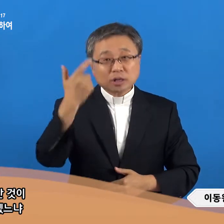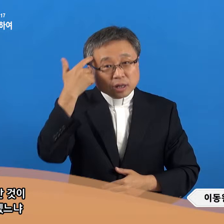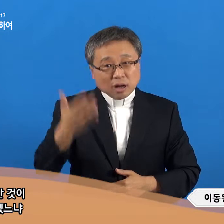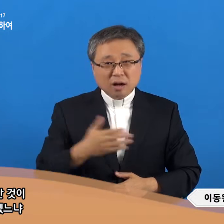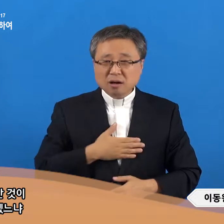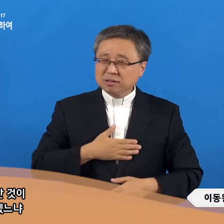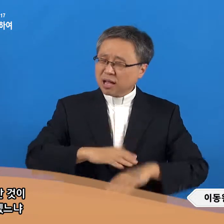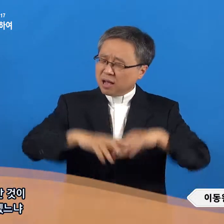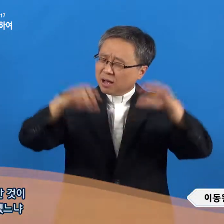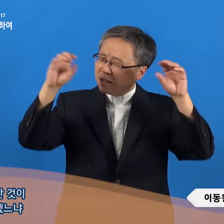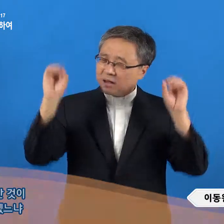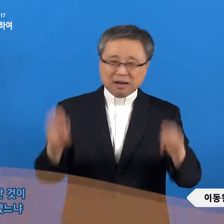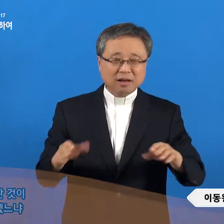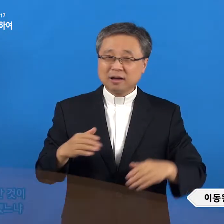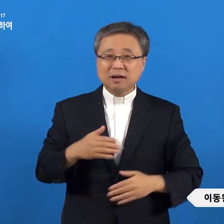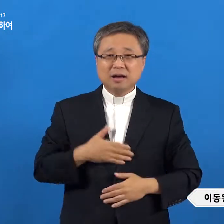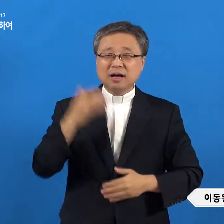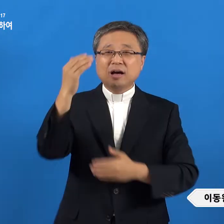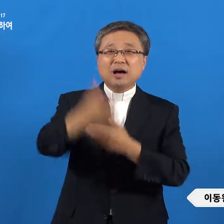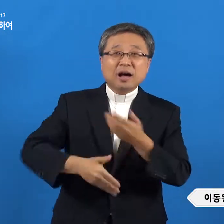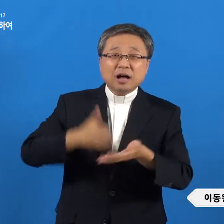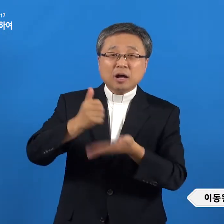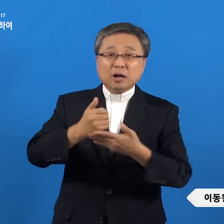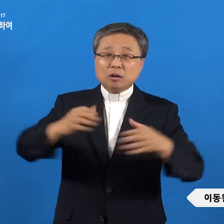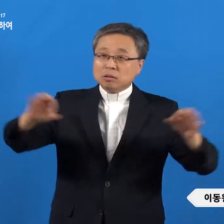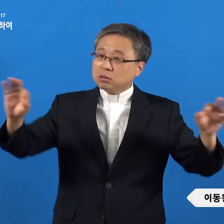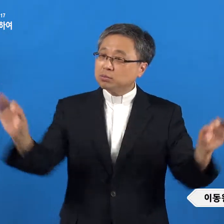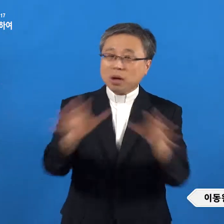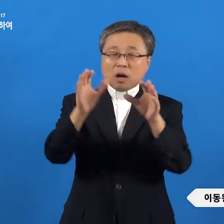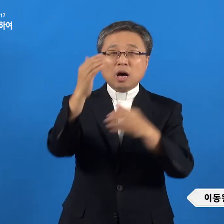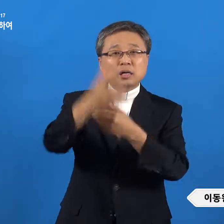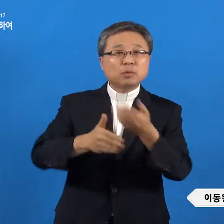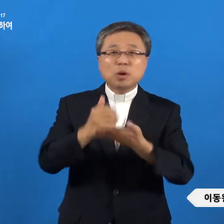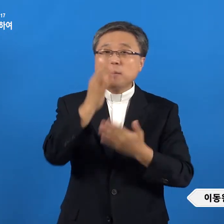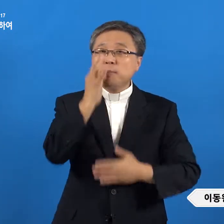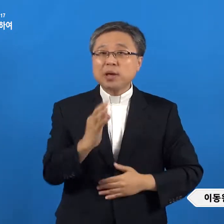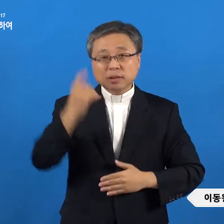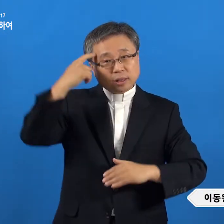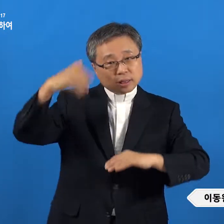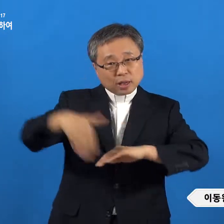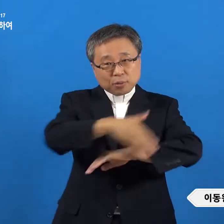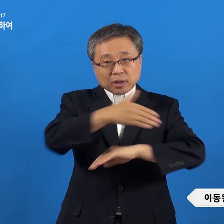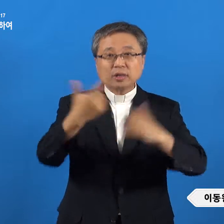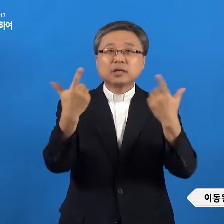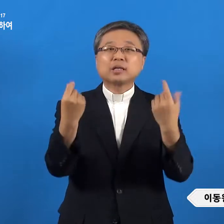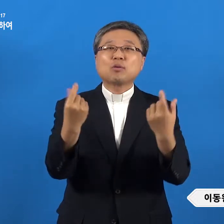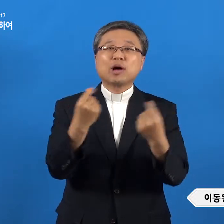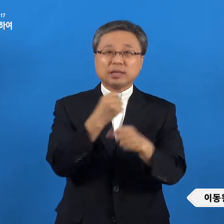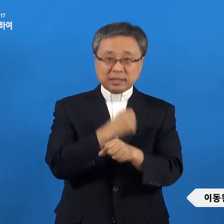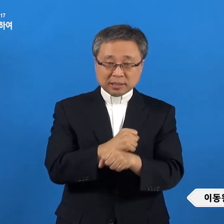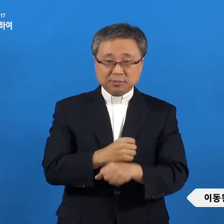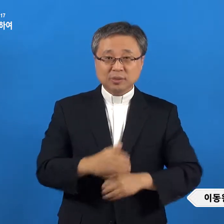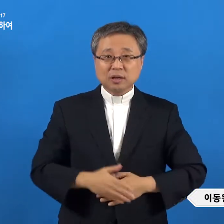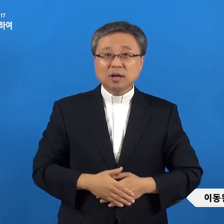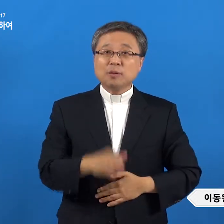뭐. 하나님을 제거한, 하나님을 뺀 계획이 그렇다는 것입니다. 바로 얼마 전에